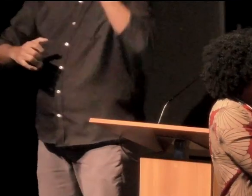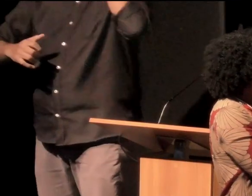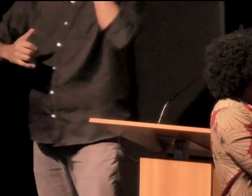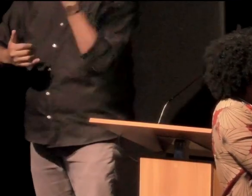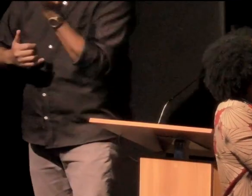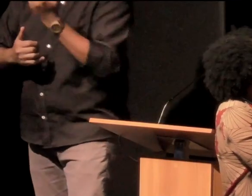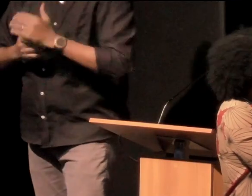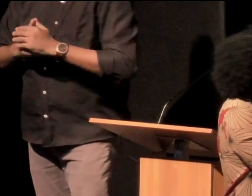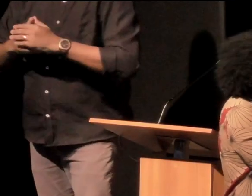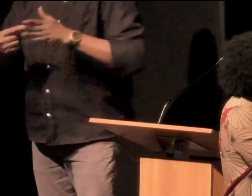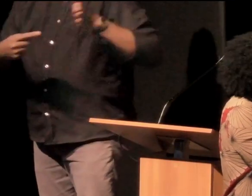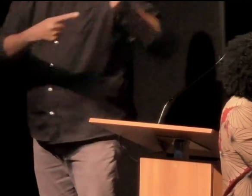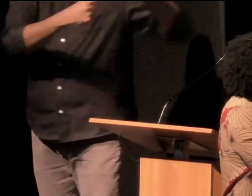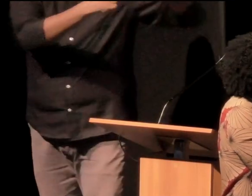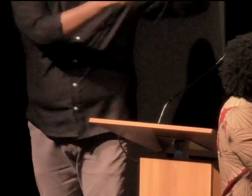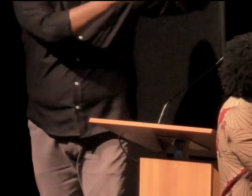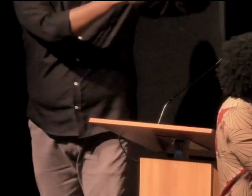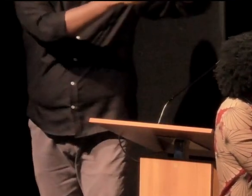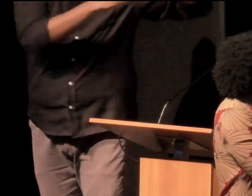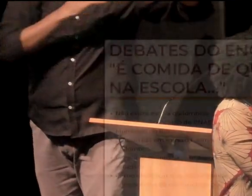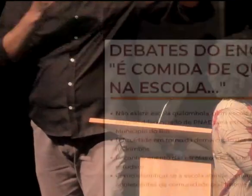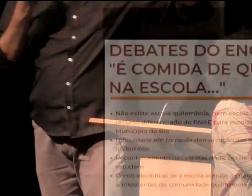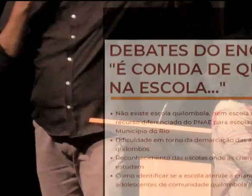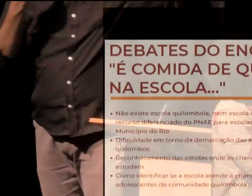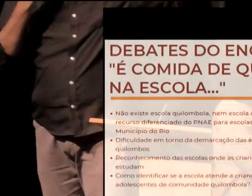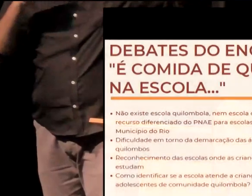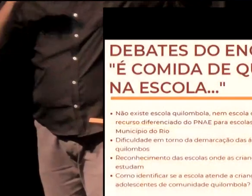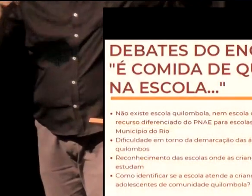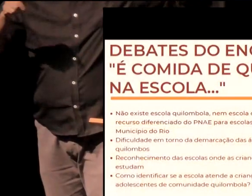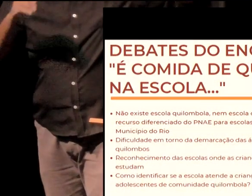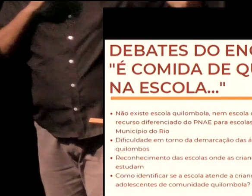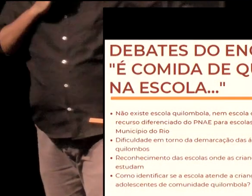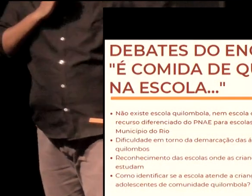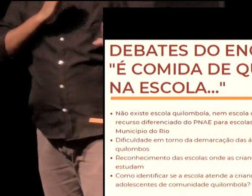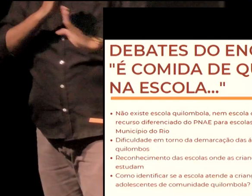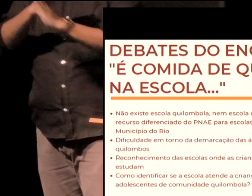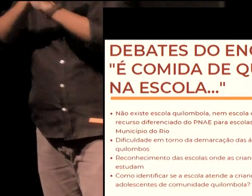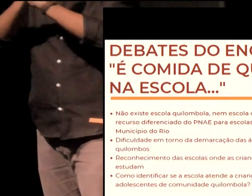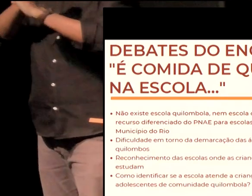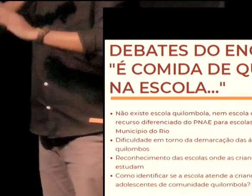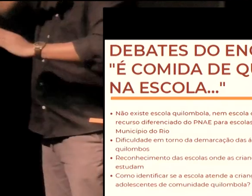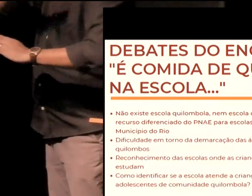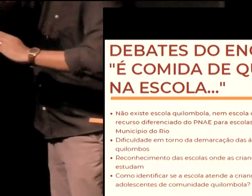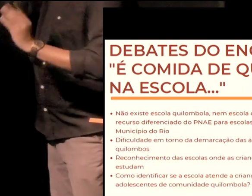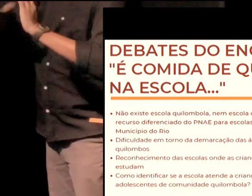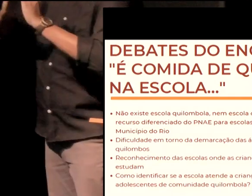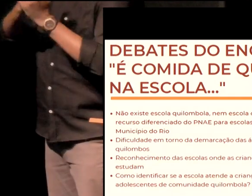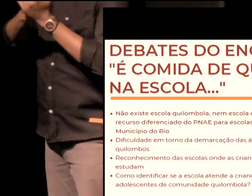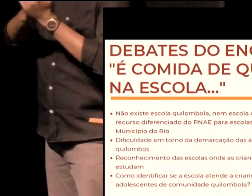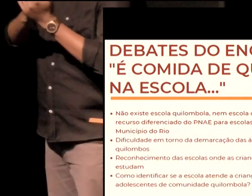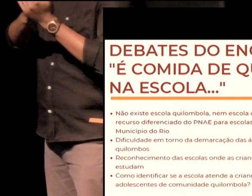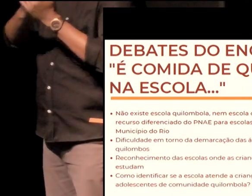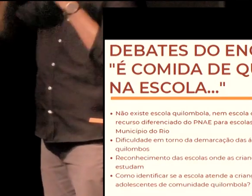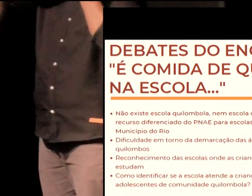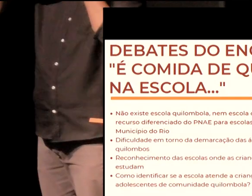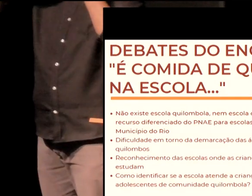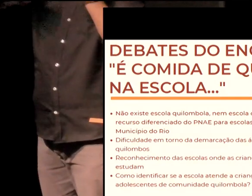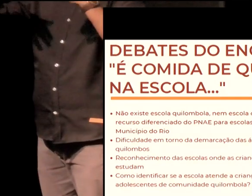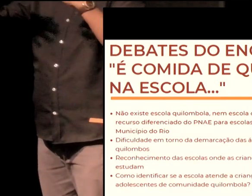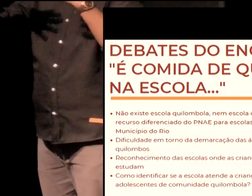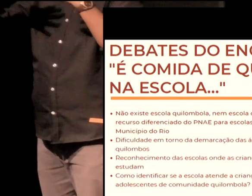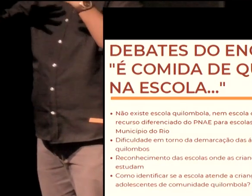então e como você identifica né se a escola tende a crianças e adolescentes da comunidade quilombola